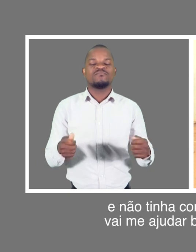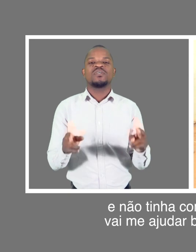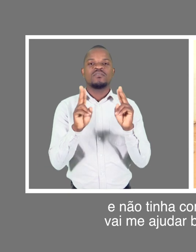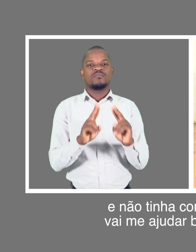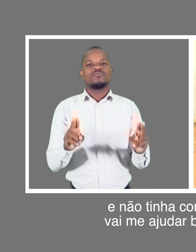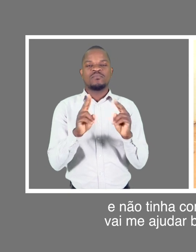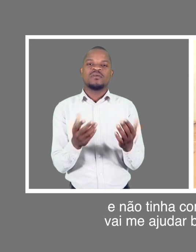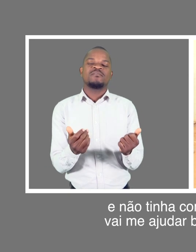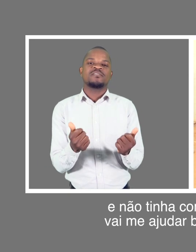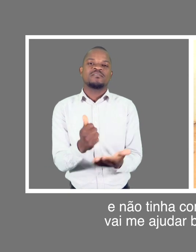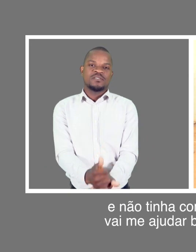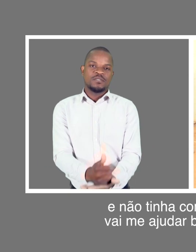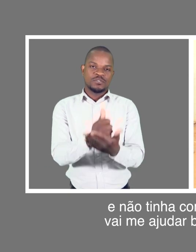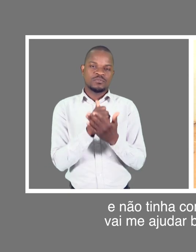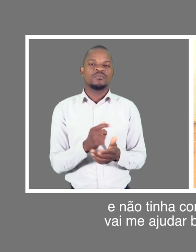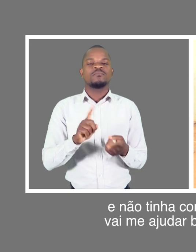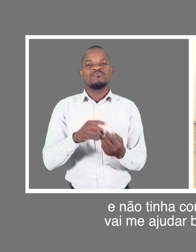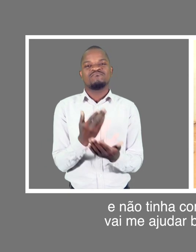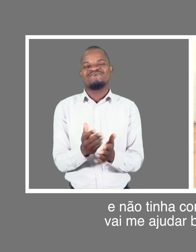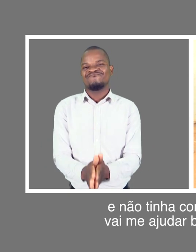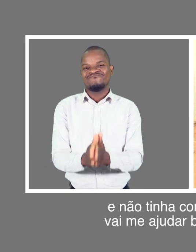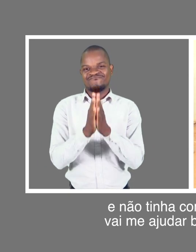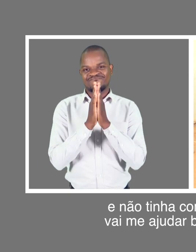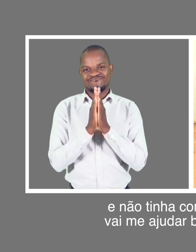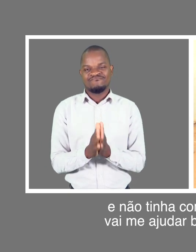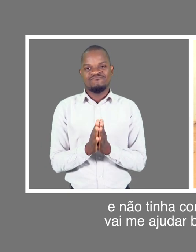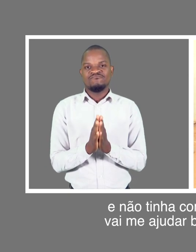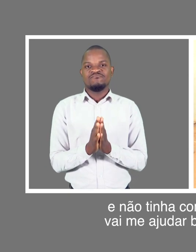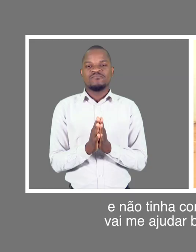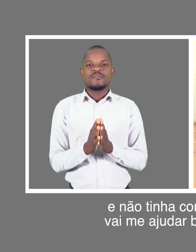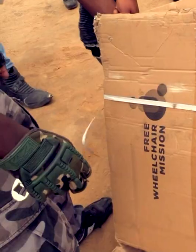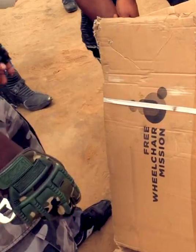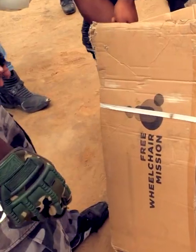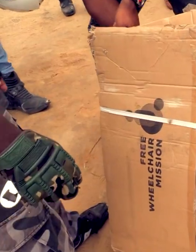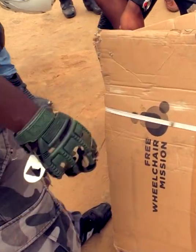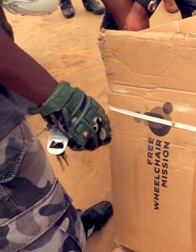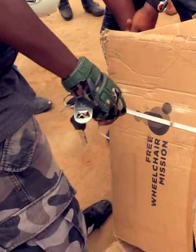não tenho como, já com cadeira de rota, vai me ajudar bastante. E eu agradeço muito.